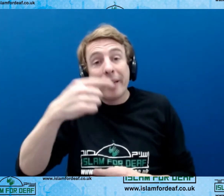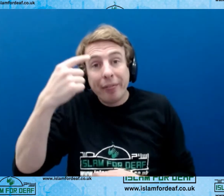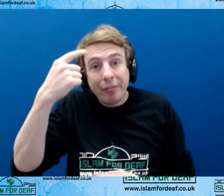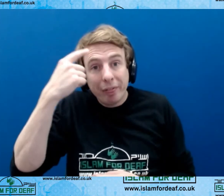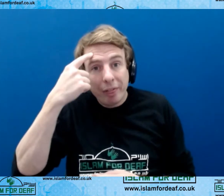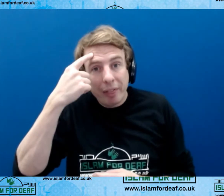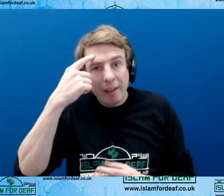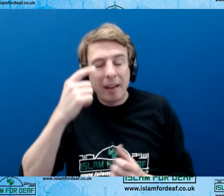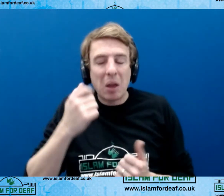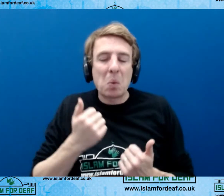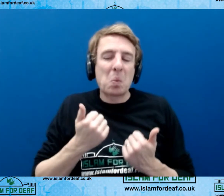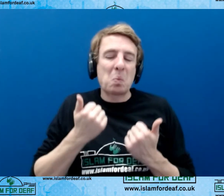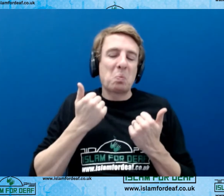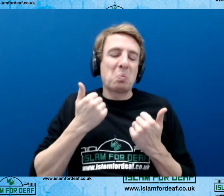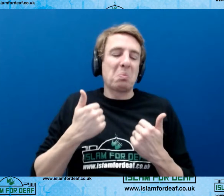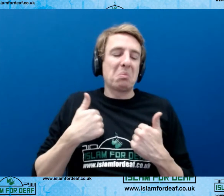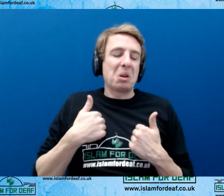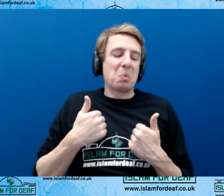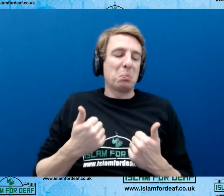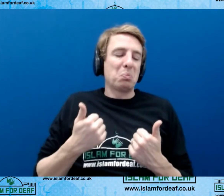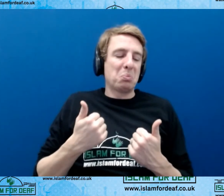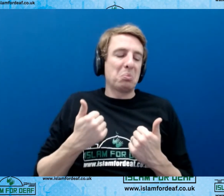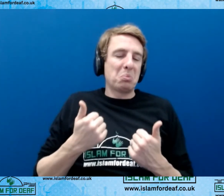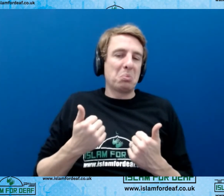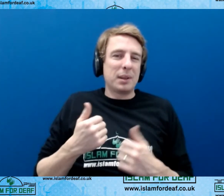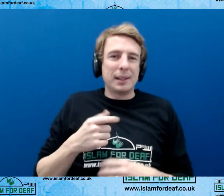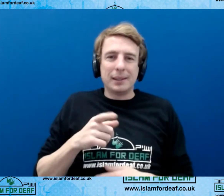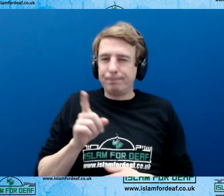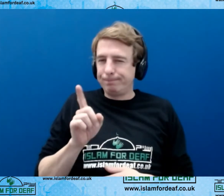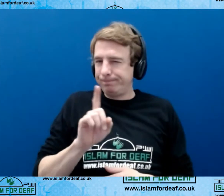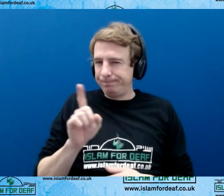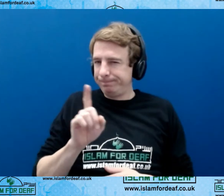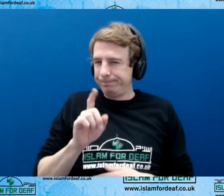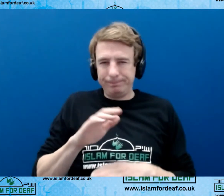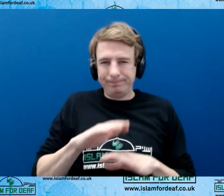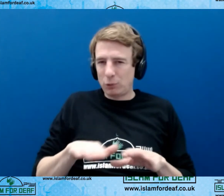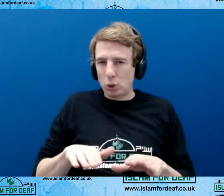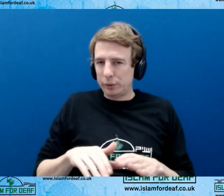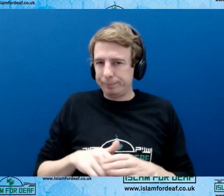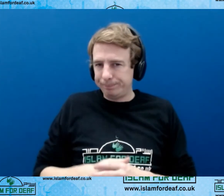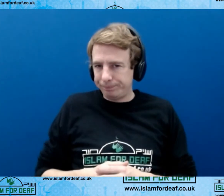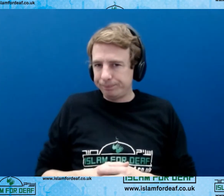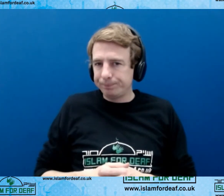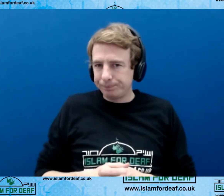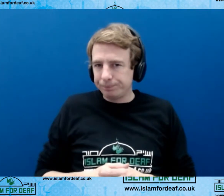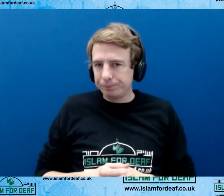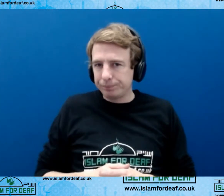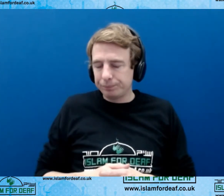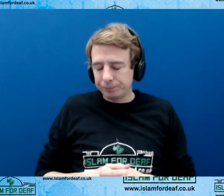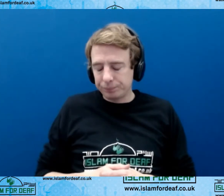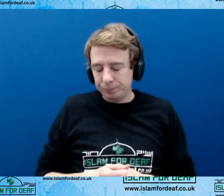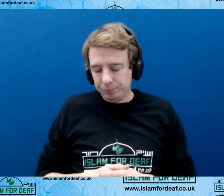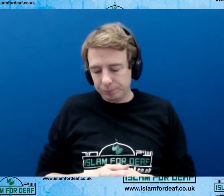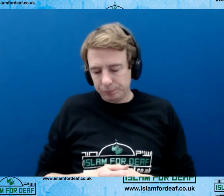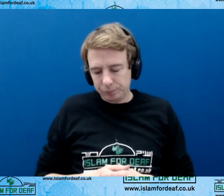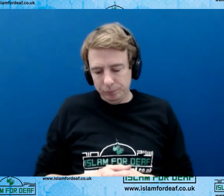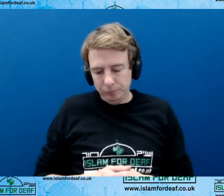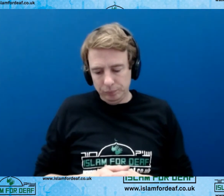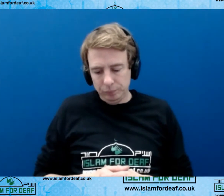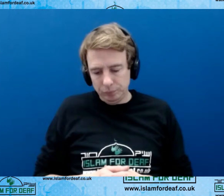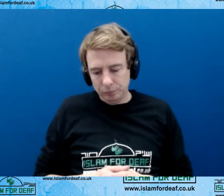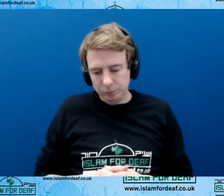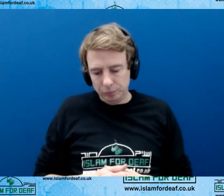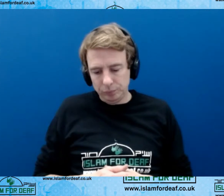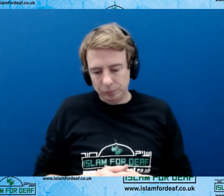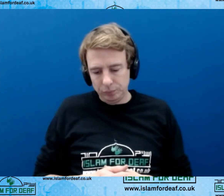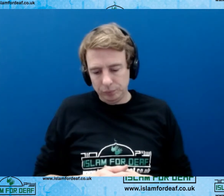في الحطمة أي سيموت ويدخل جهنم. الحطمة هي نار تحطم بعضها